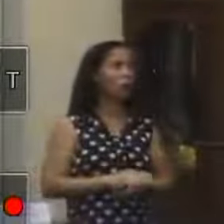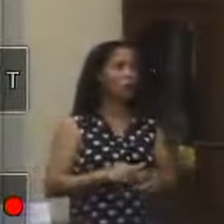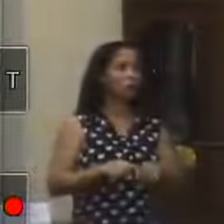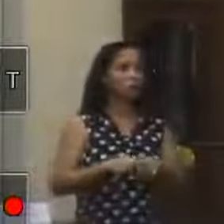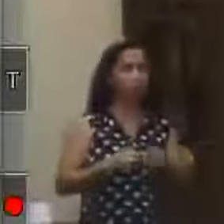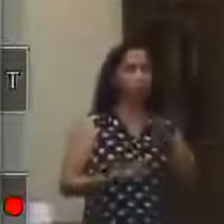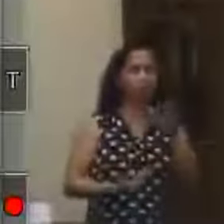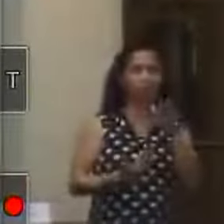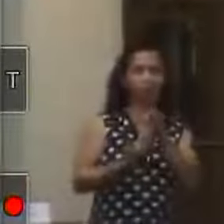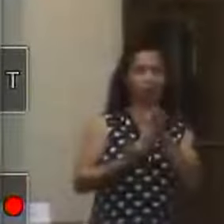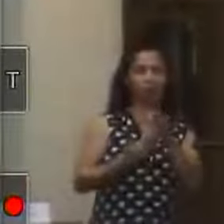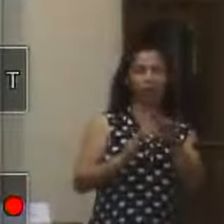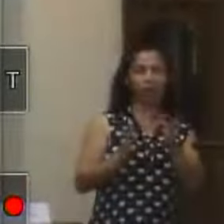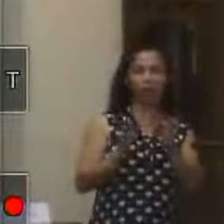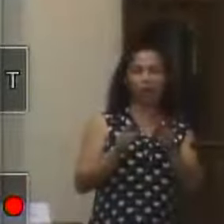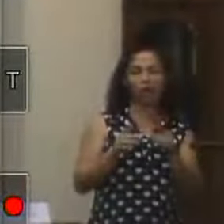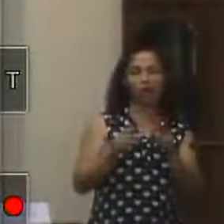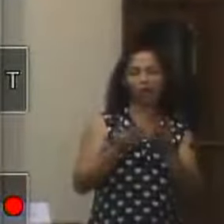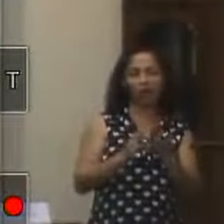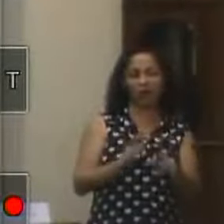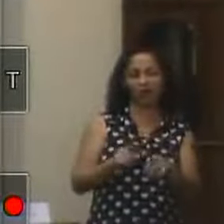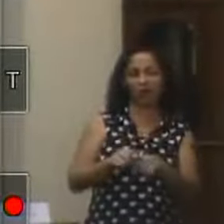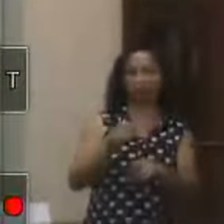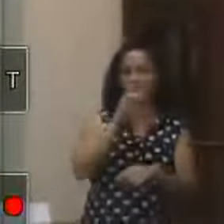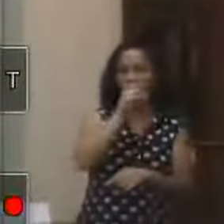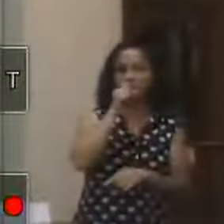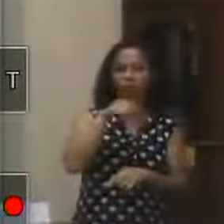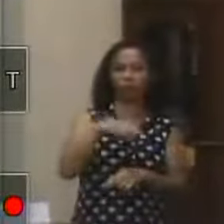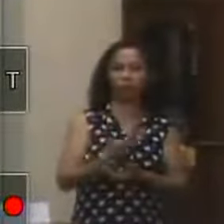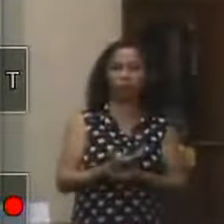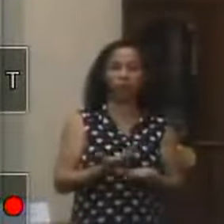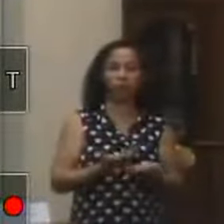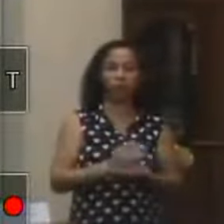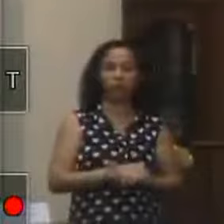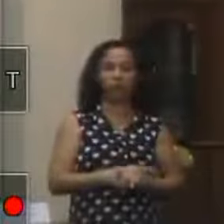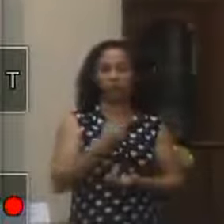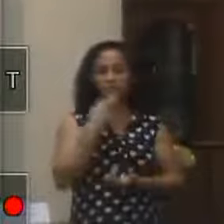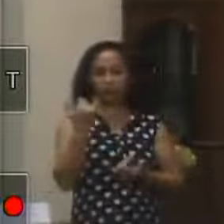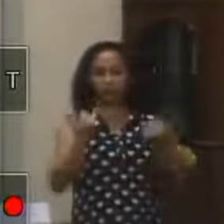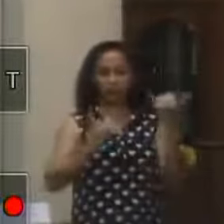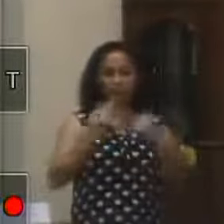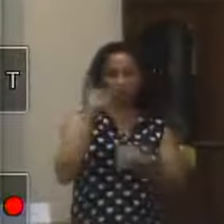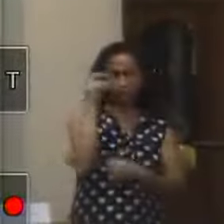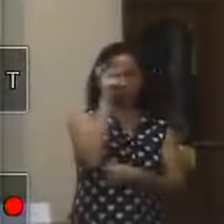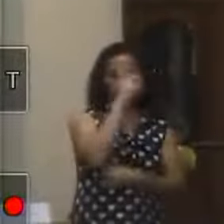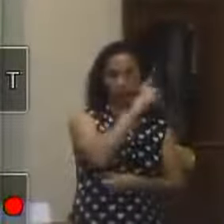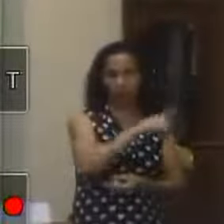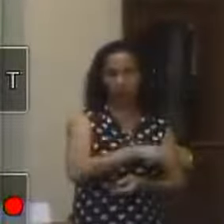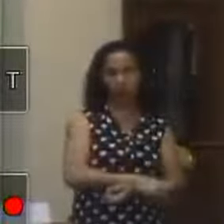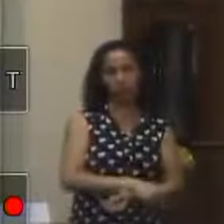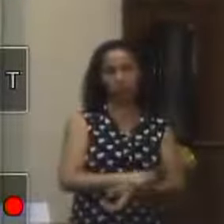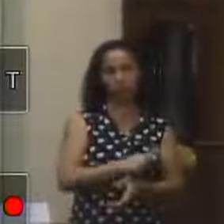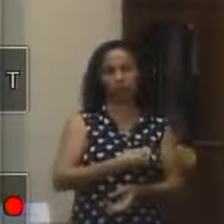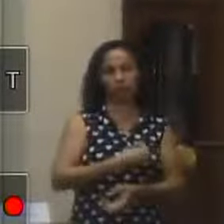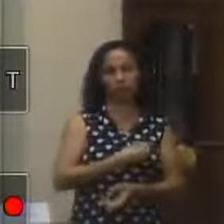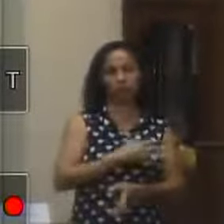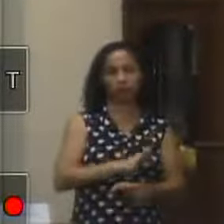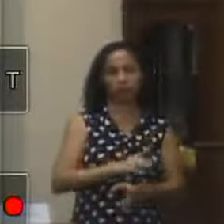o período no sábado. Então, ele passou para a gente essa dificuldade de estar presente. Mas o doutor Ângelo